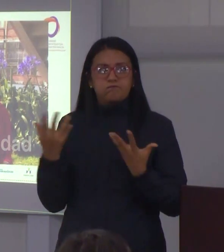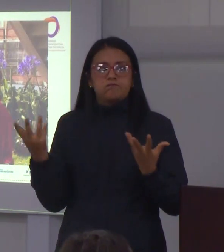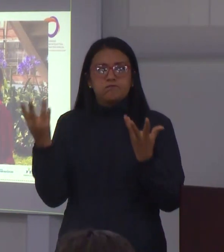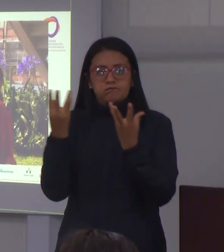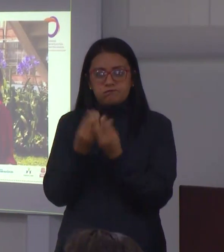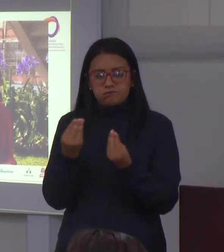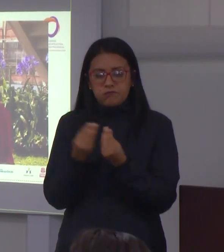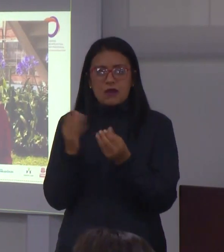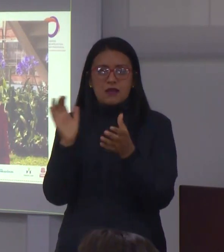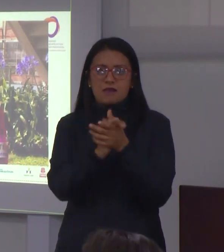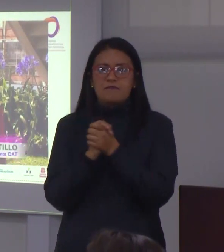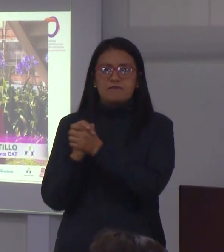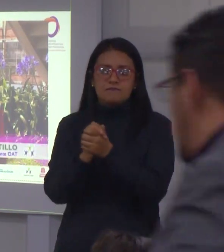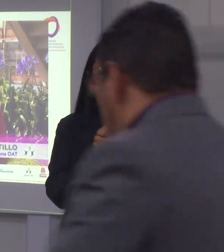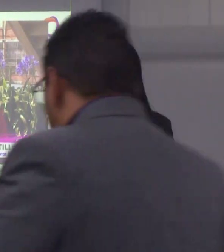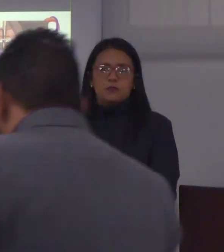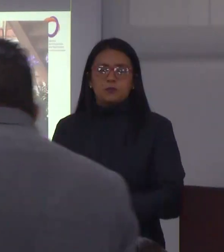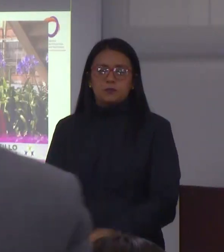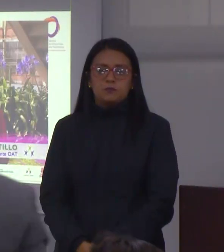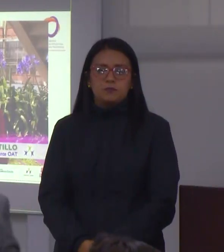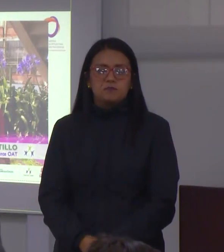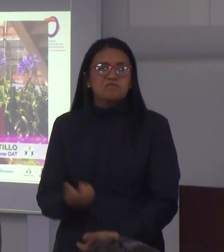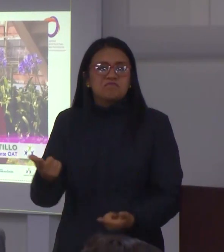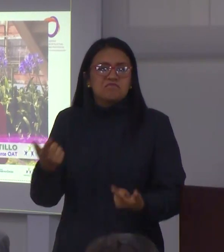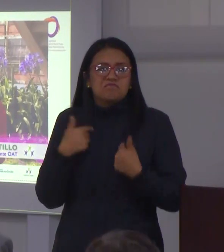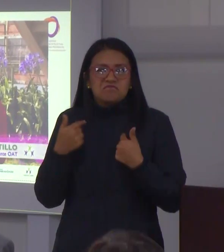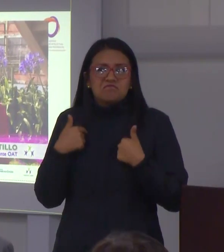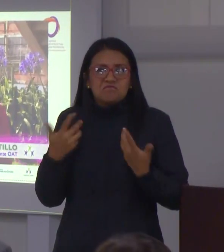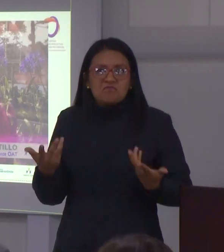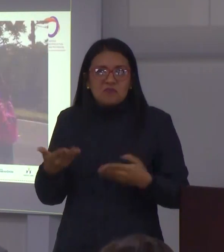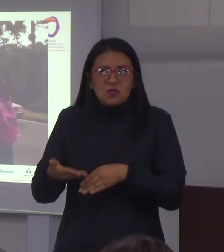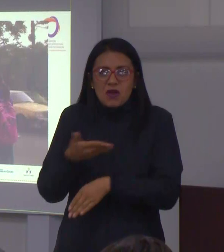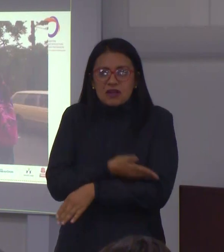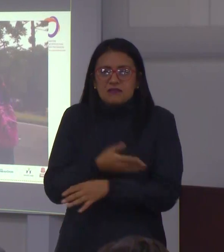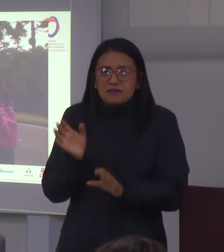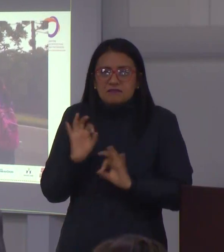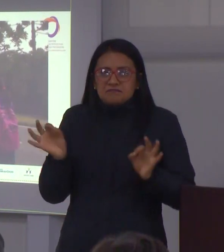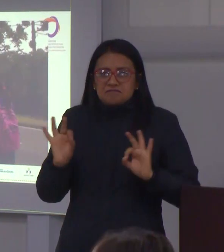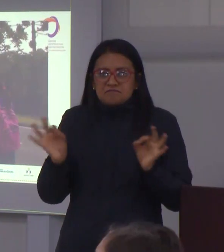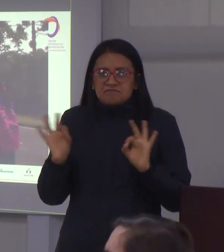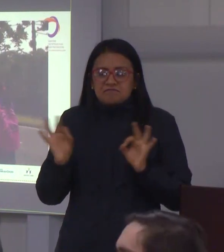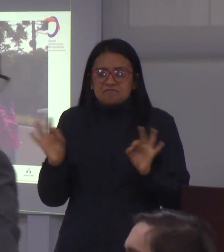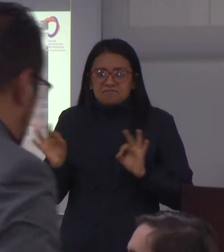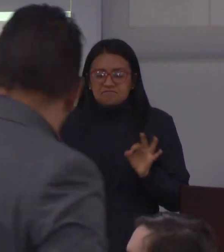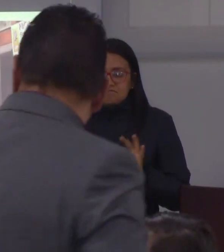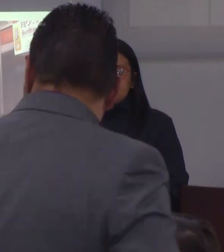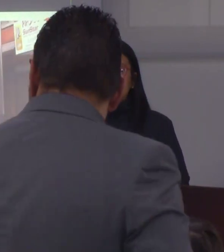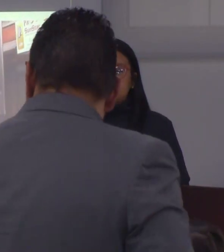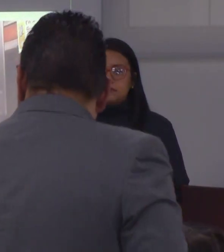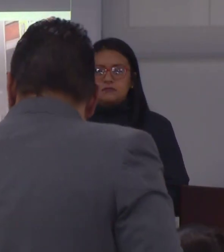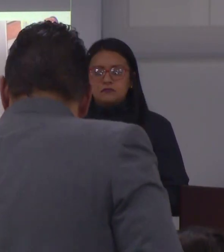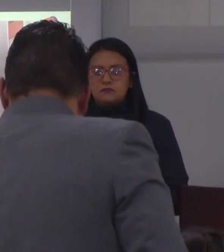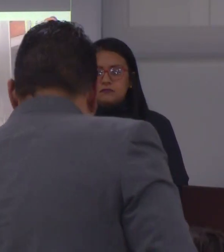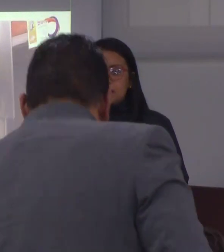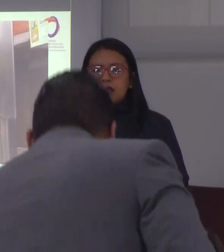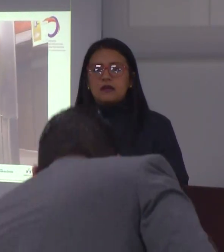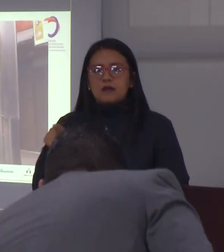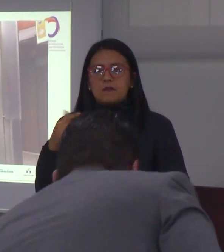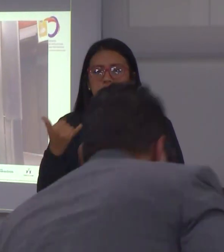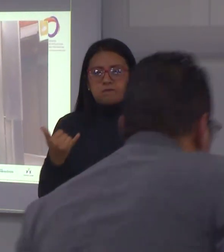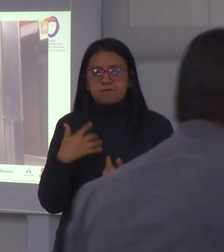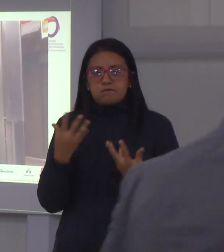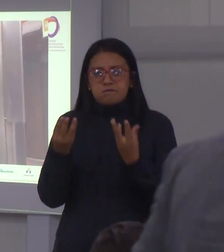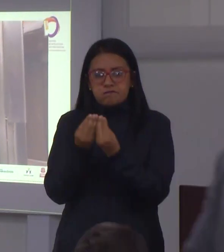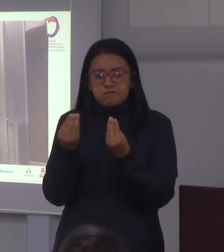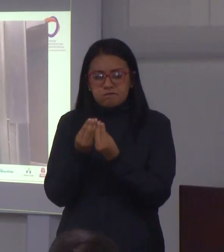de amigos, algo que yo no tenía. Entonces tenemos un